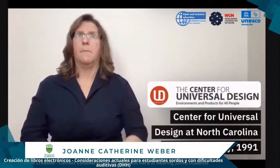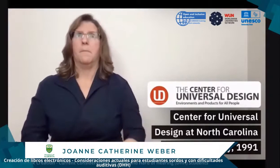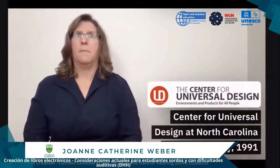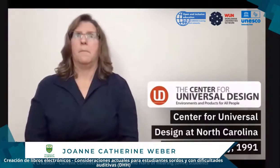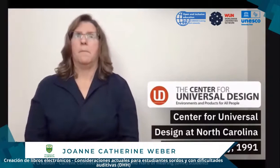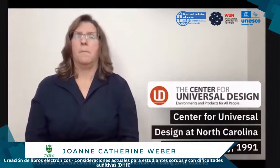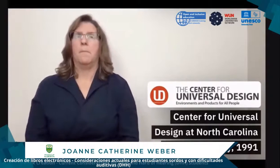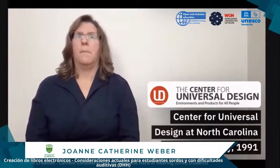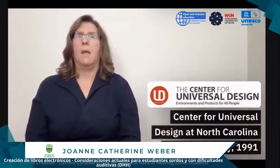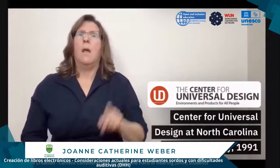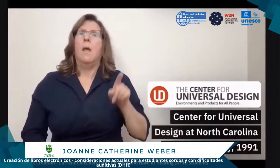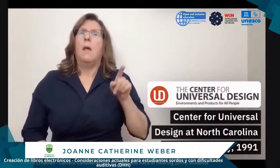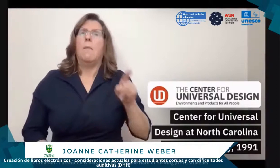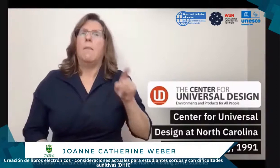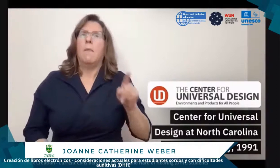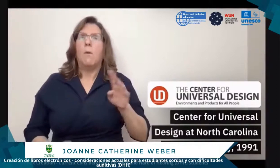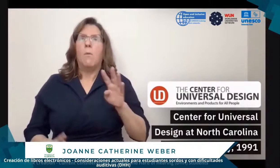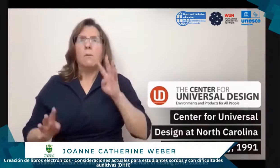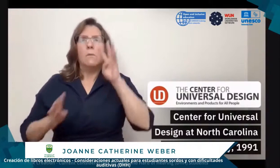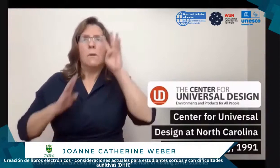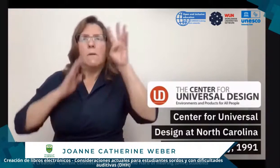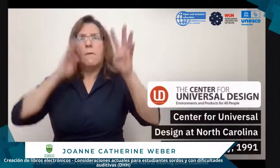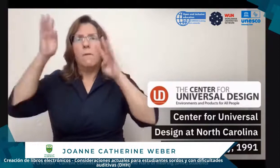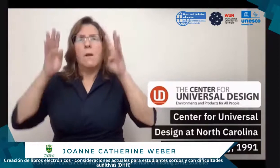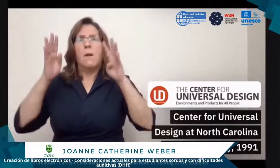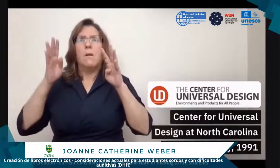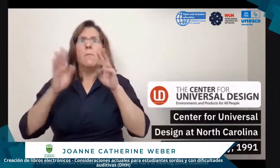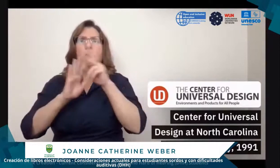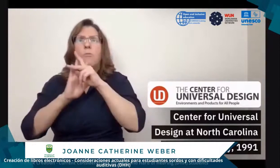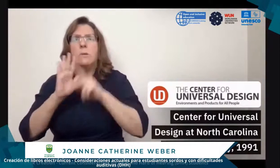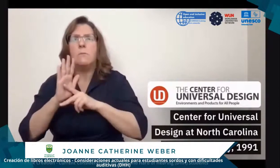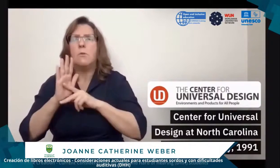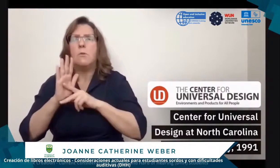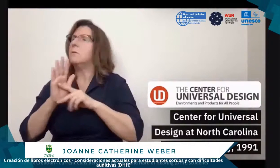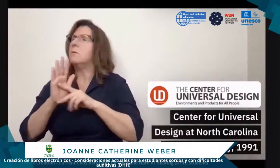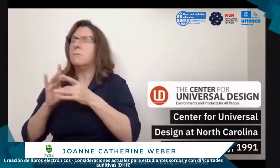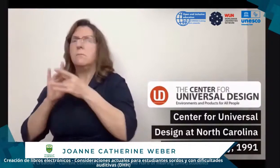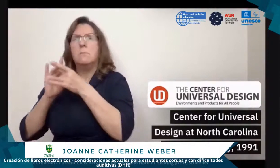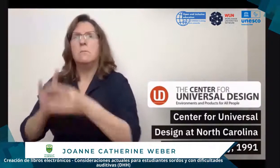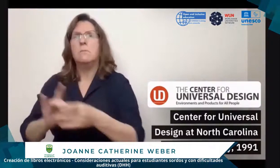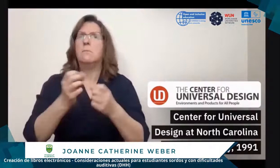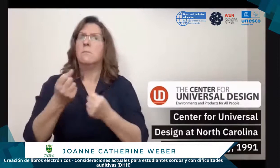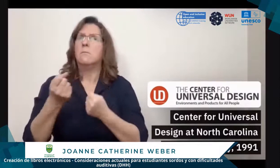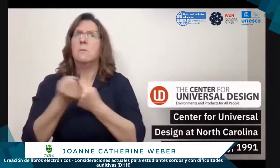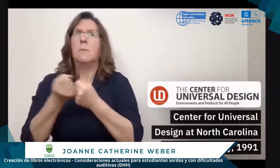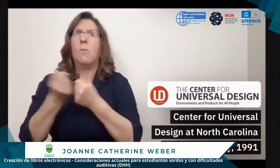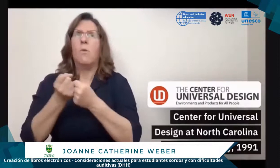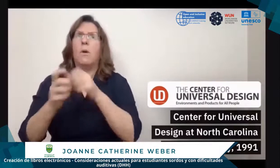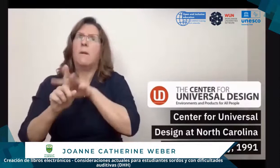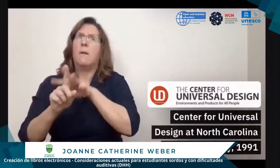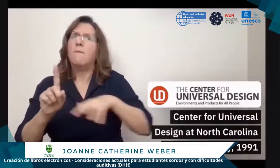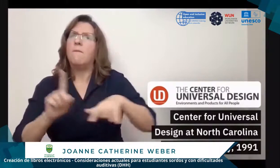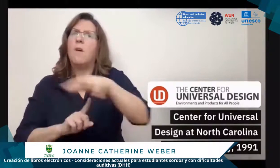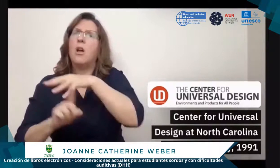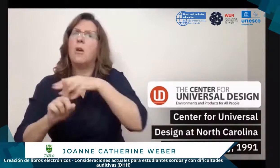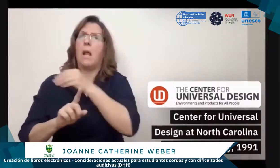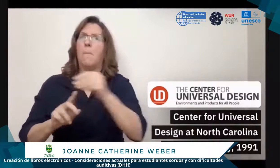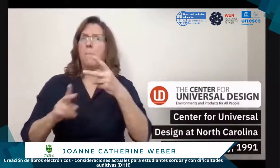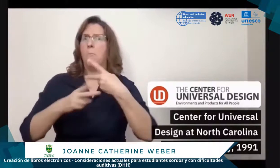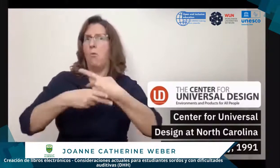Este centro promovía principios del diseño universal y la accesibilidad para todas las personas,